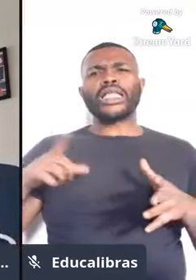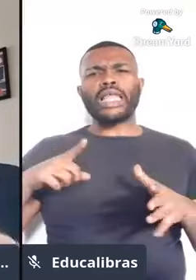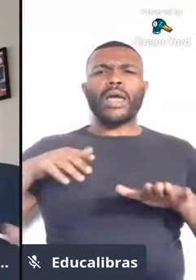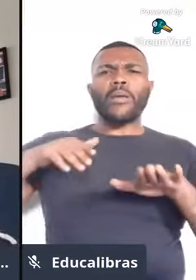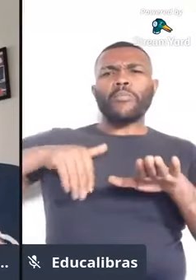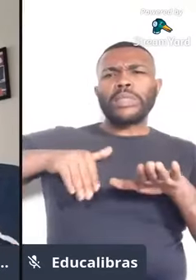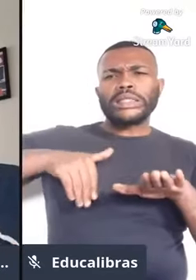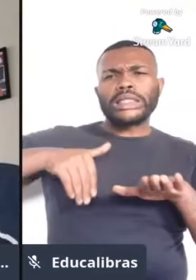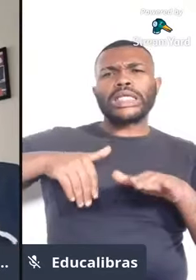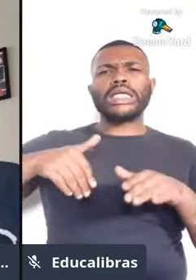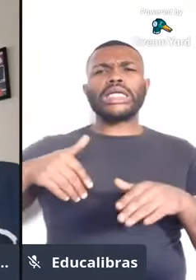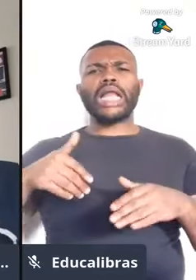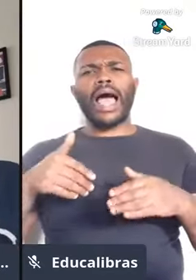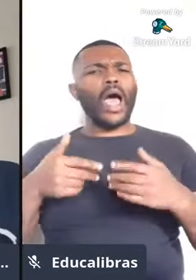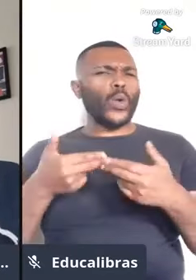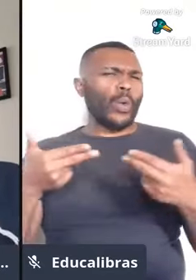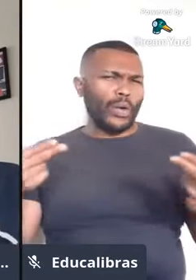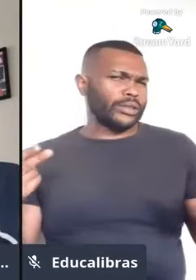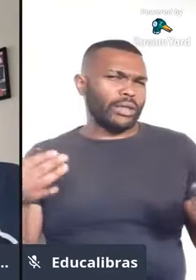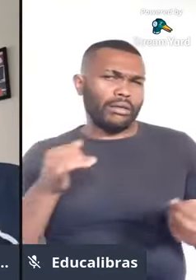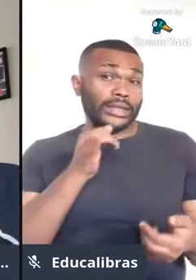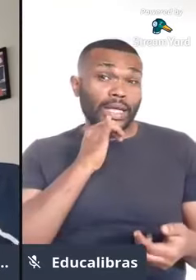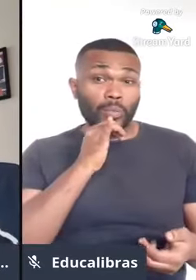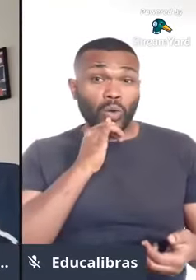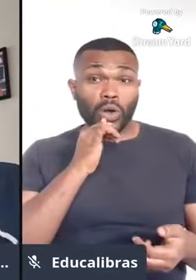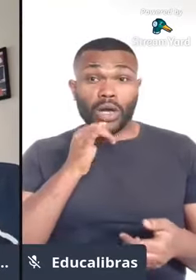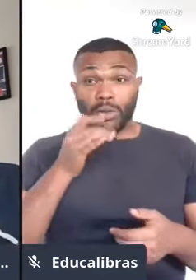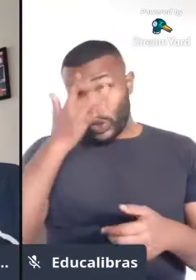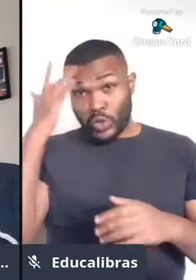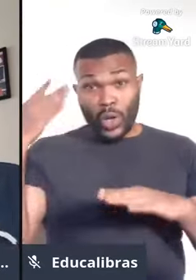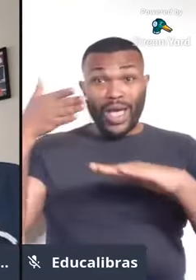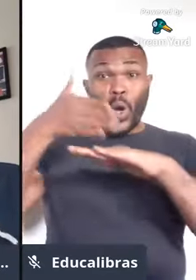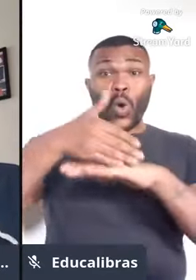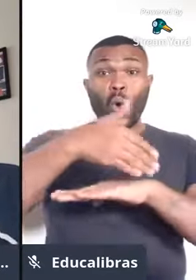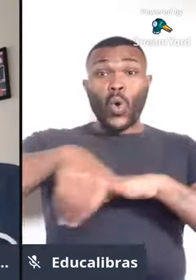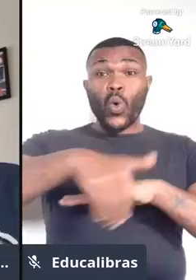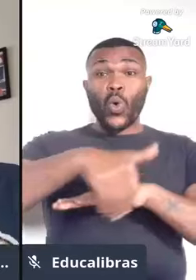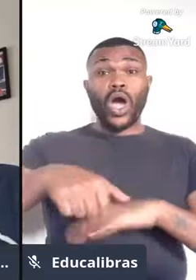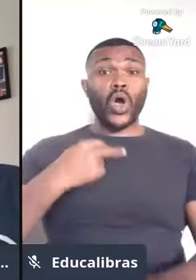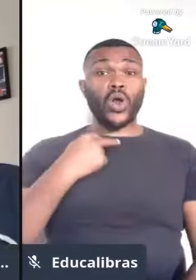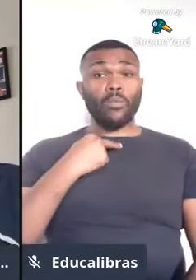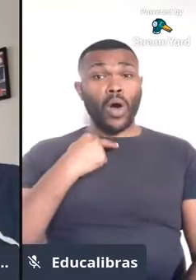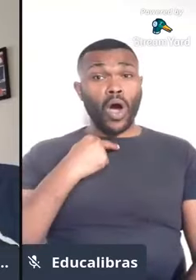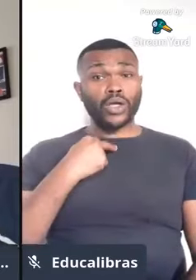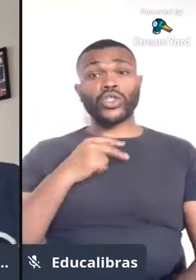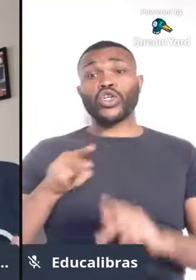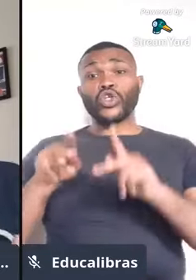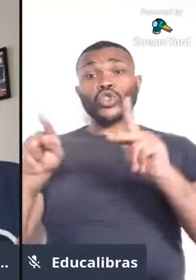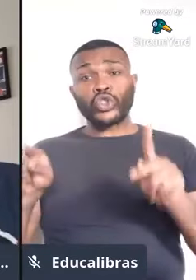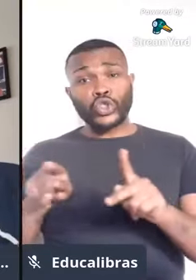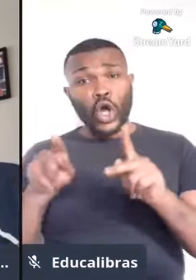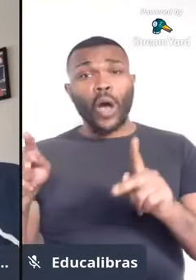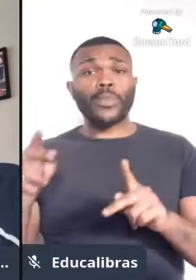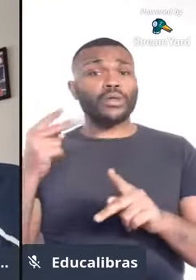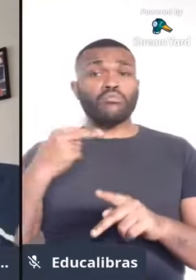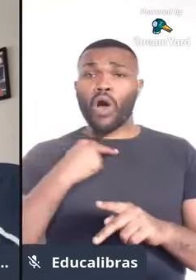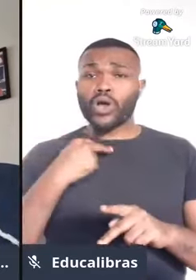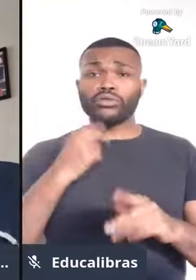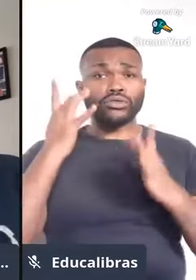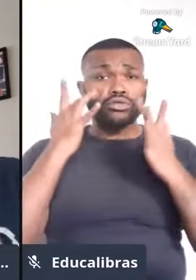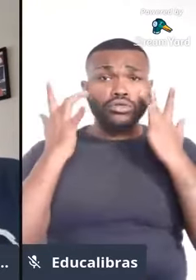mais, sala de musculação e tal. Essa pessoa não pode ir para a rua, não tem acesso à rua. Então, ela não pode ir para o shopping, não pode ir para o cinema, não pode ir para o teatro, não pode ir